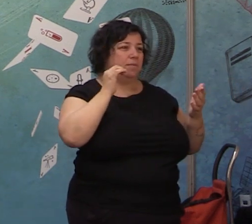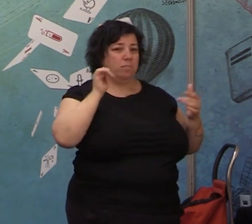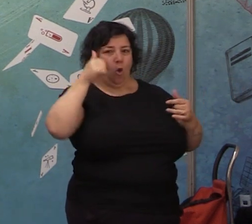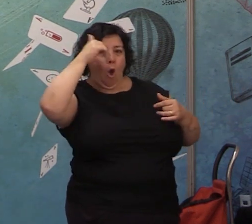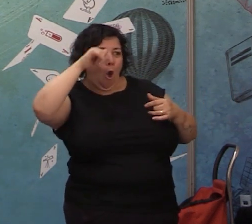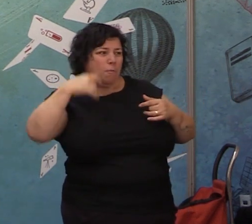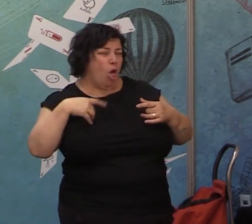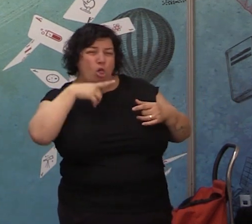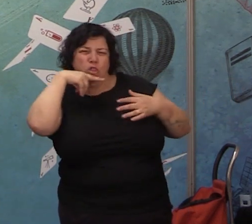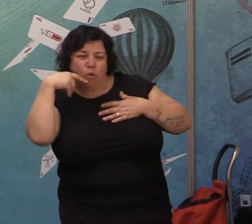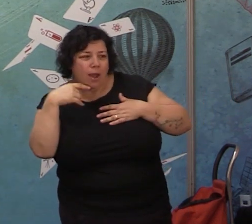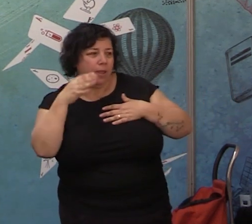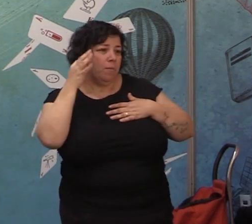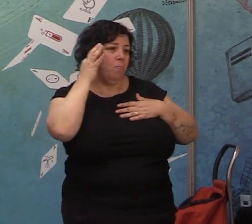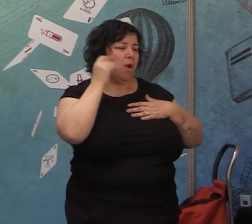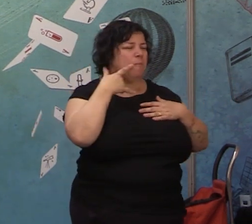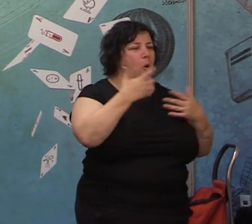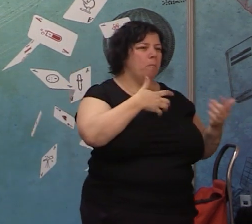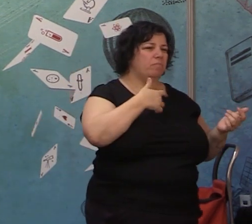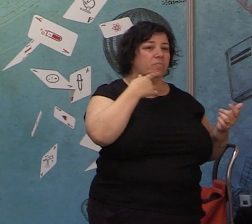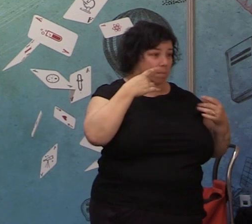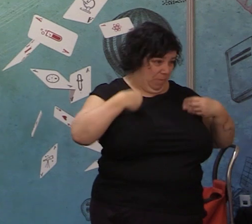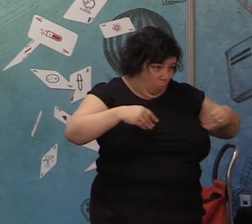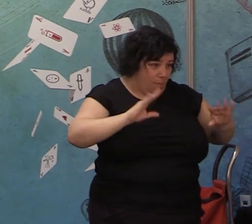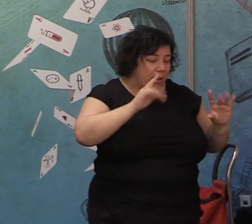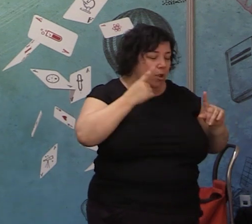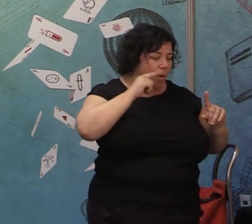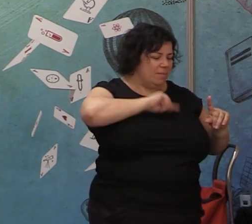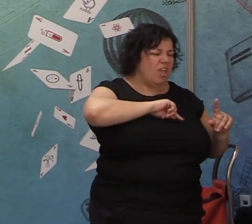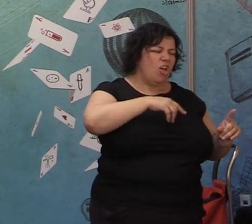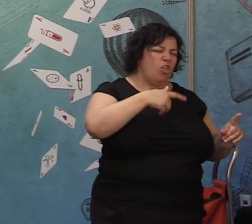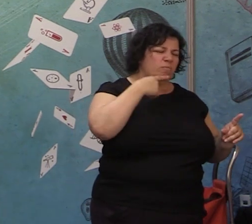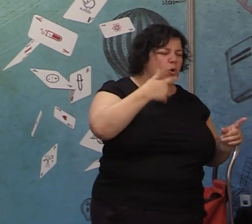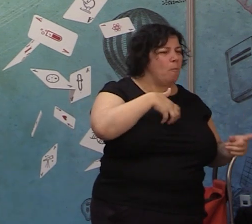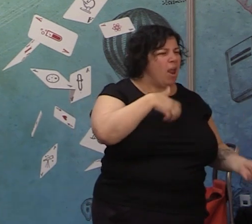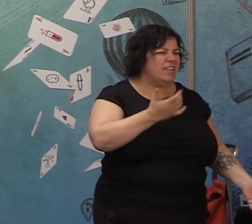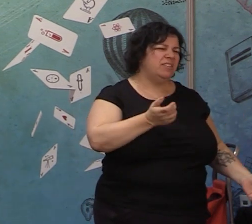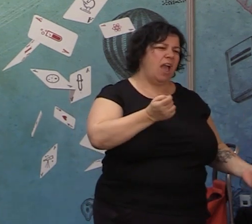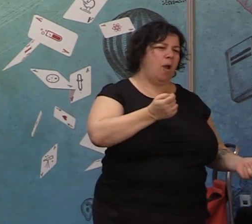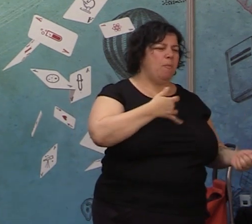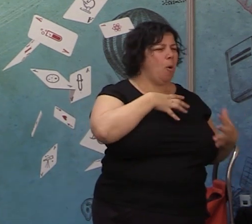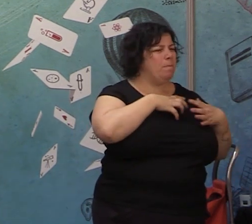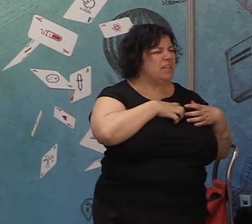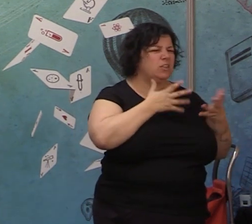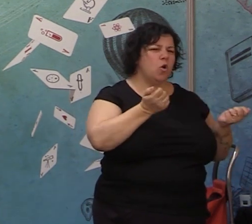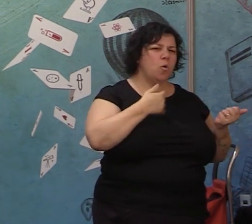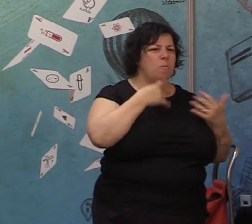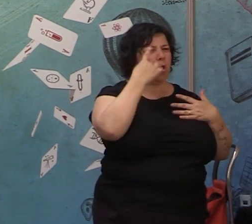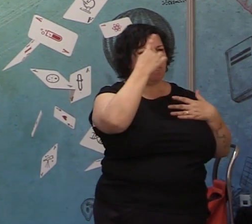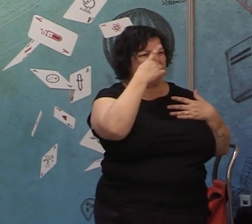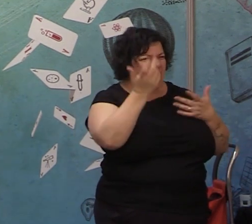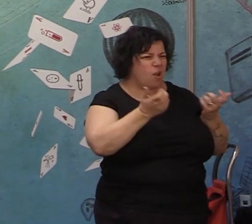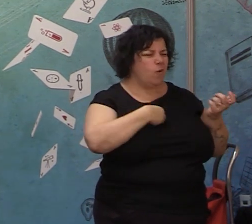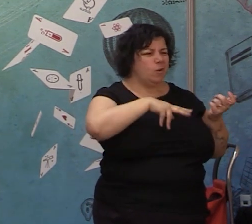hombre como un dolor, a la mujer es más una molestia, una presioncilla, un mareillo, dificultad